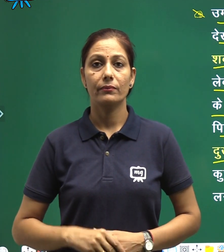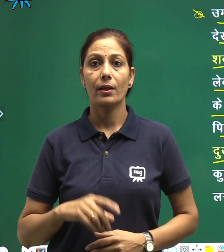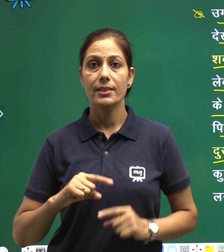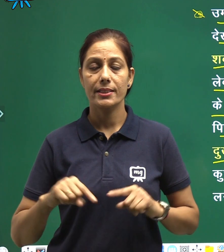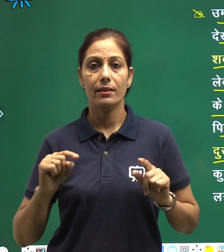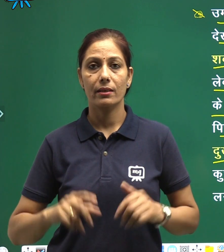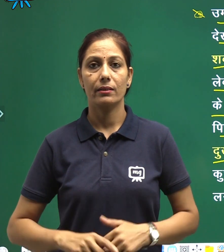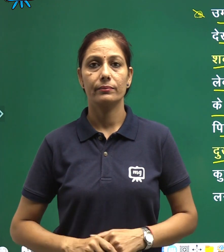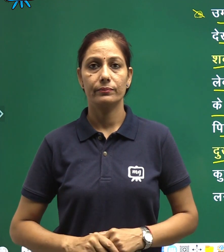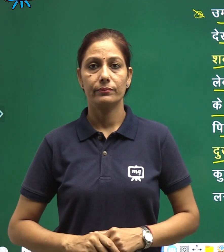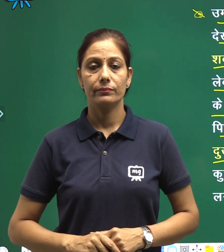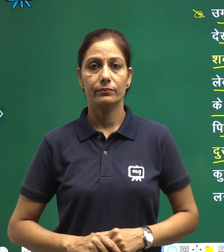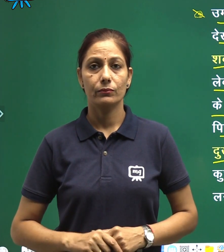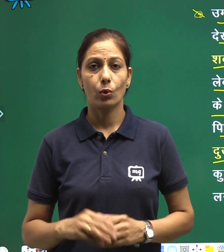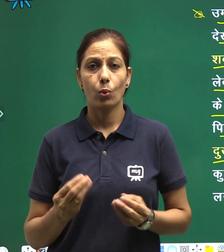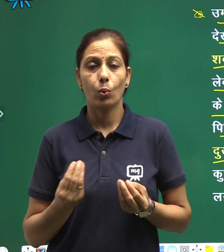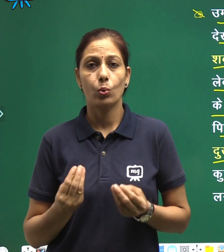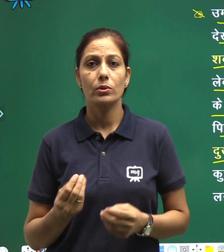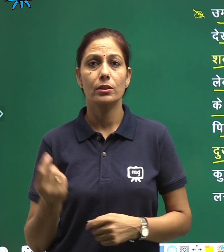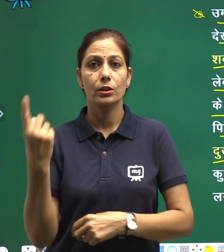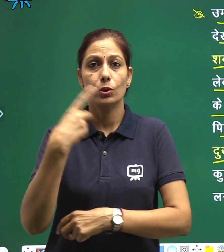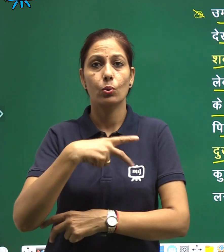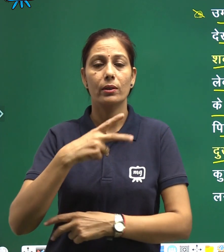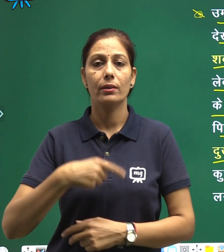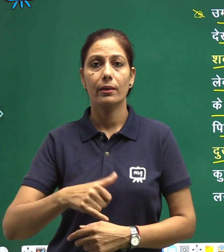इसलिए कुछ दिनों के लिए